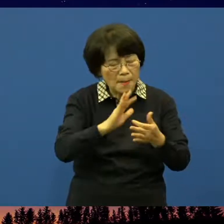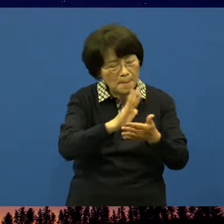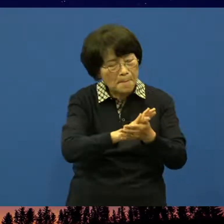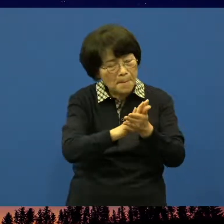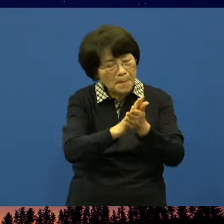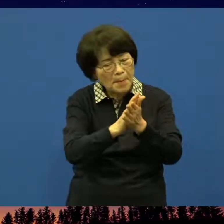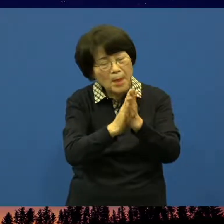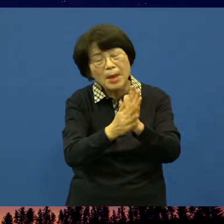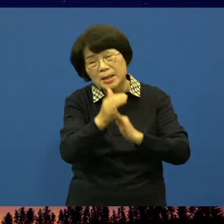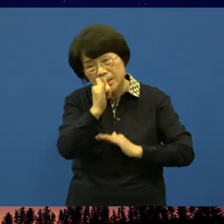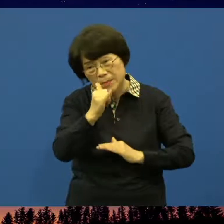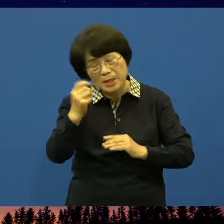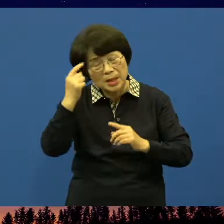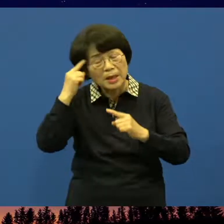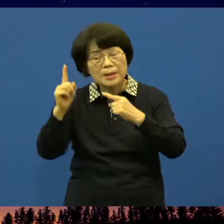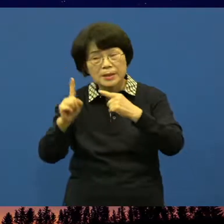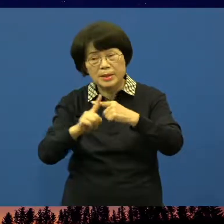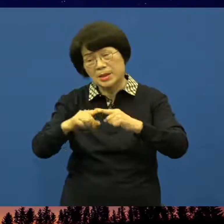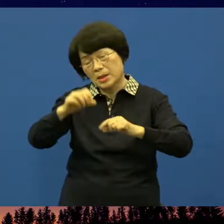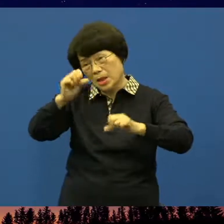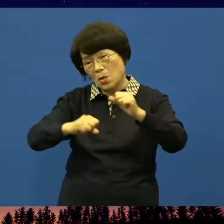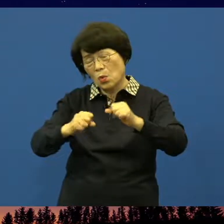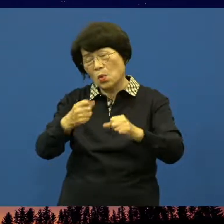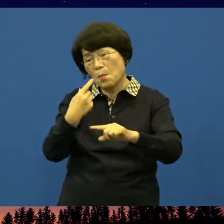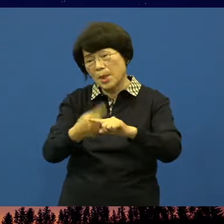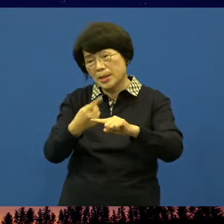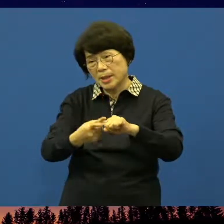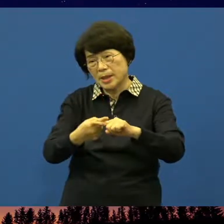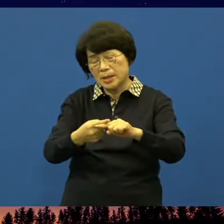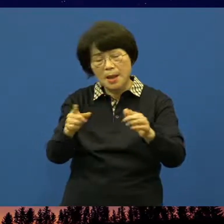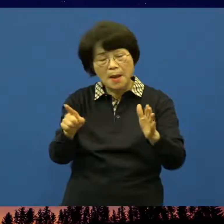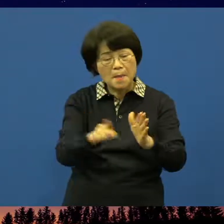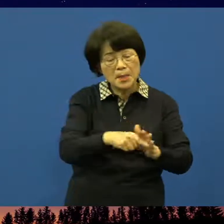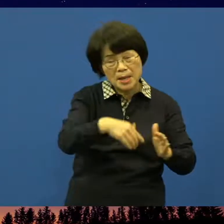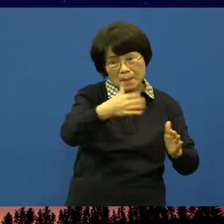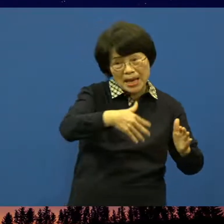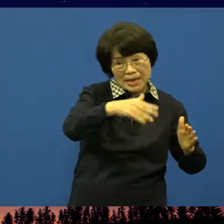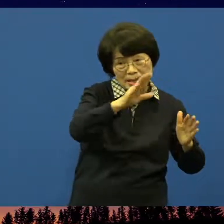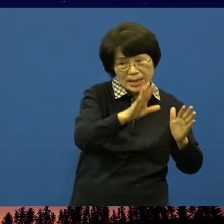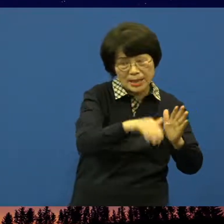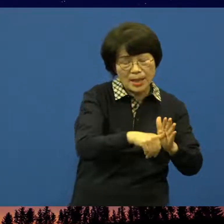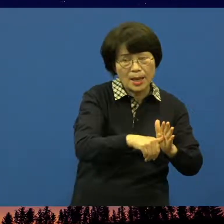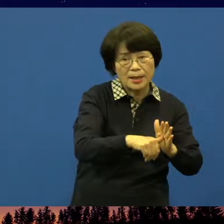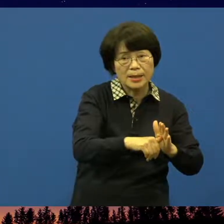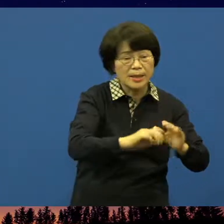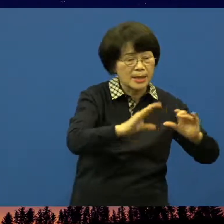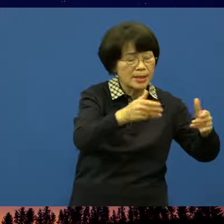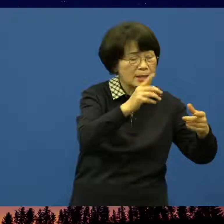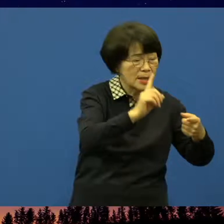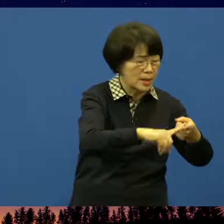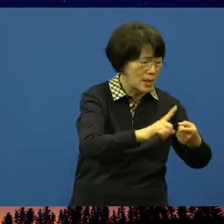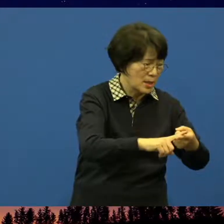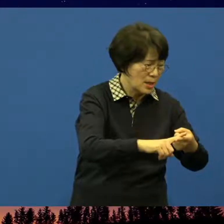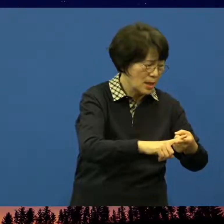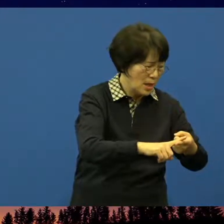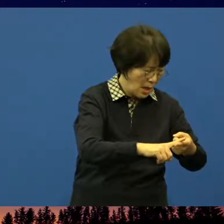긍정적인 태도가 하루아침에 되는 거예요. 우리가 믿음의 바깥에 살 때는 긍정적이지 않아서 세상에 대해서는 굉장히 비관적이었단